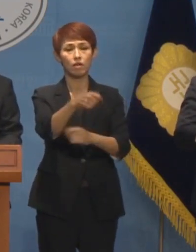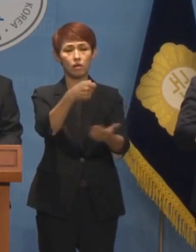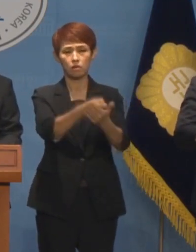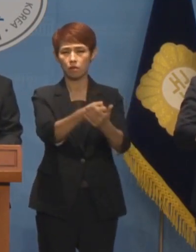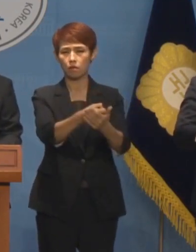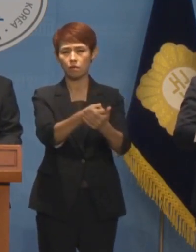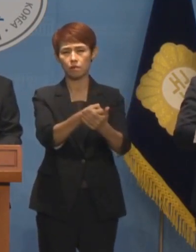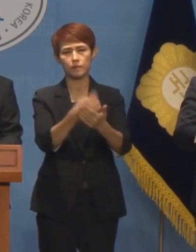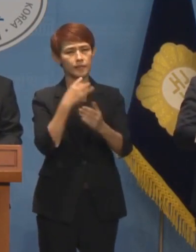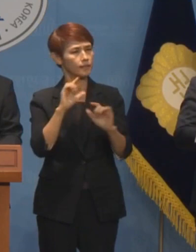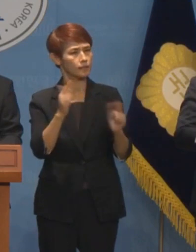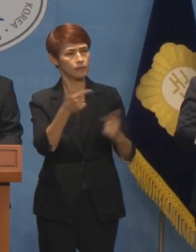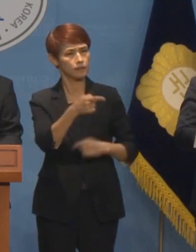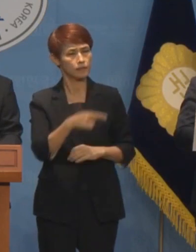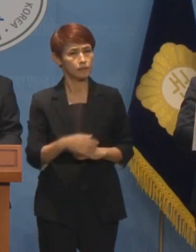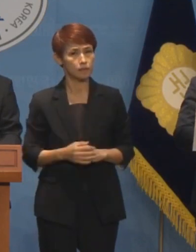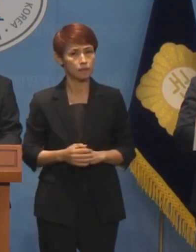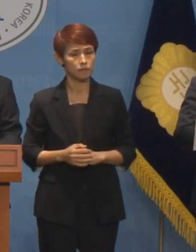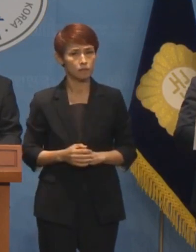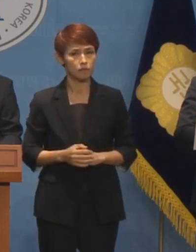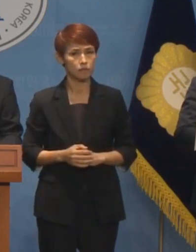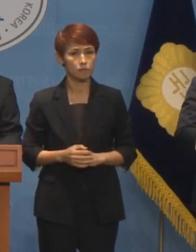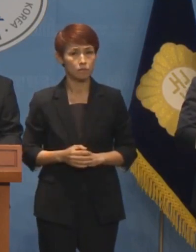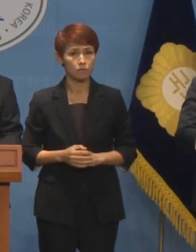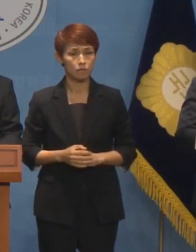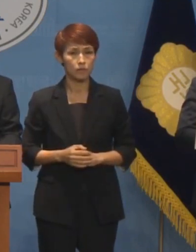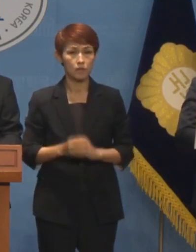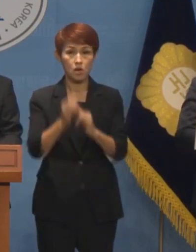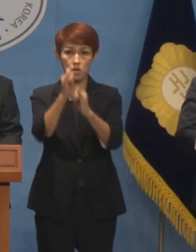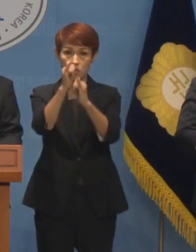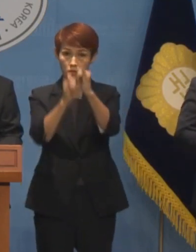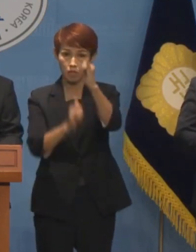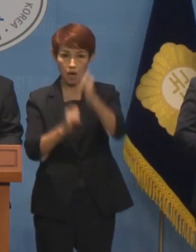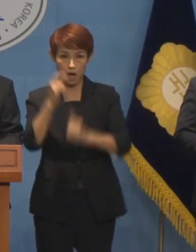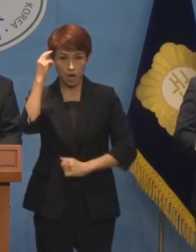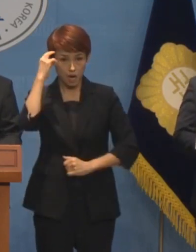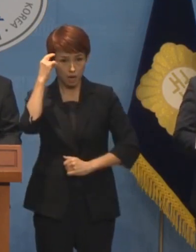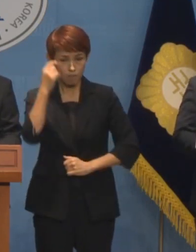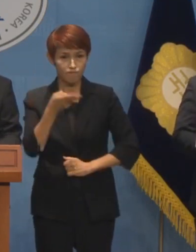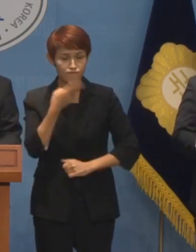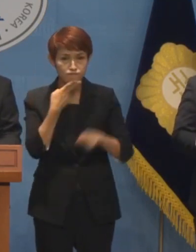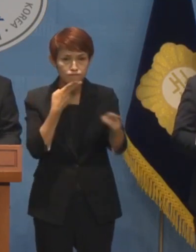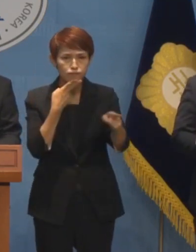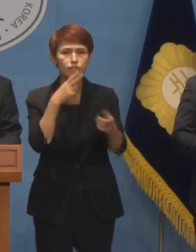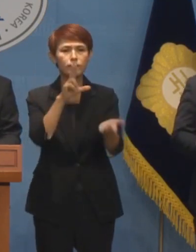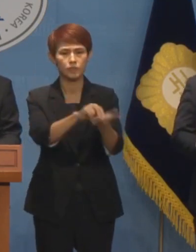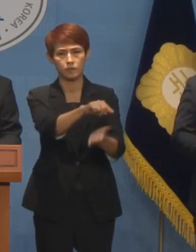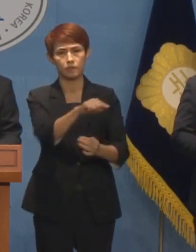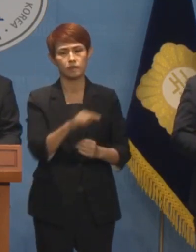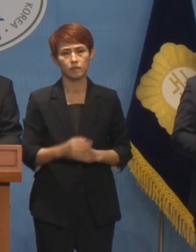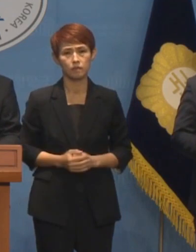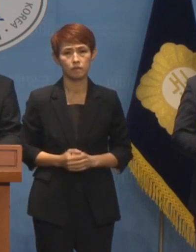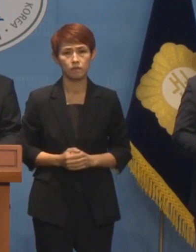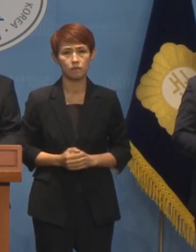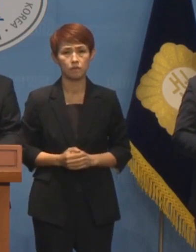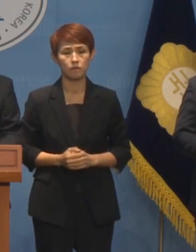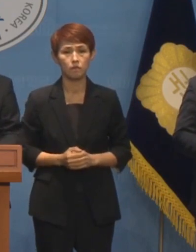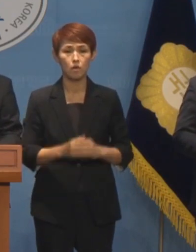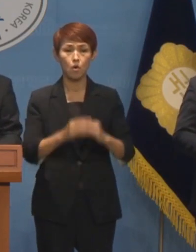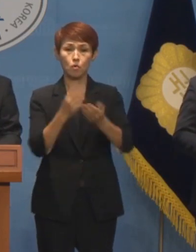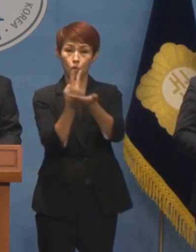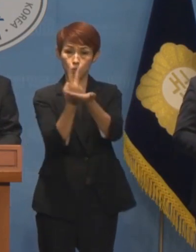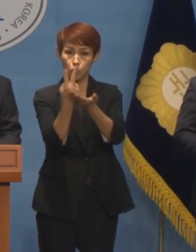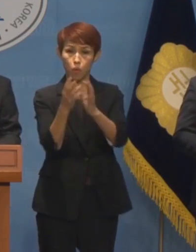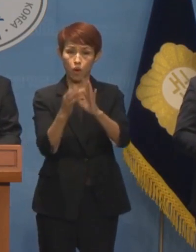수만 없습니다. 이것이야말로 역사인식 부재의 결과물입니다. 이는 독도에